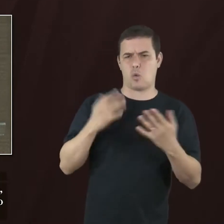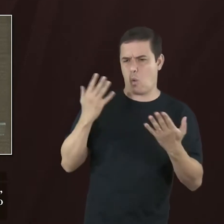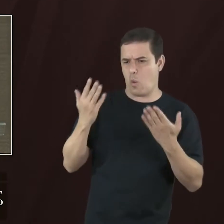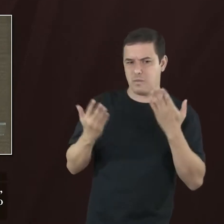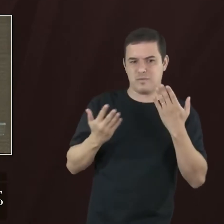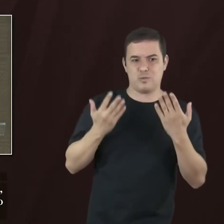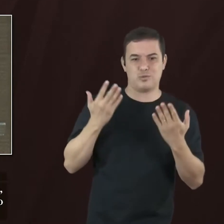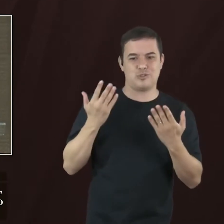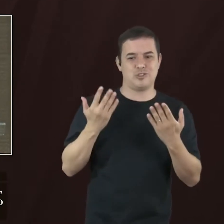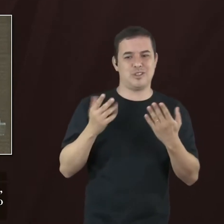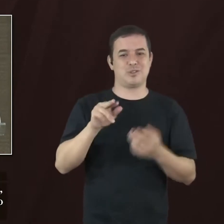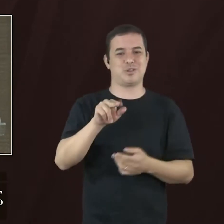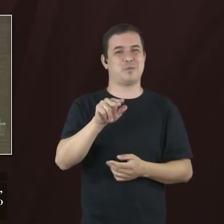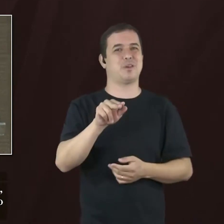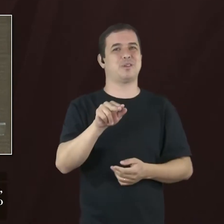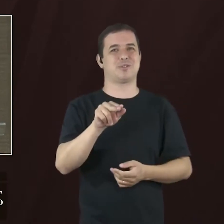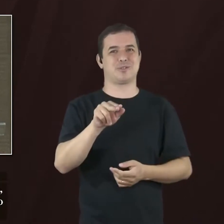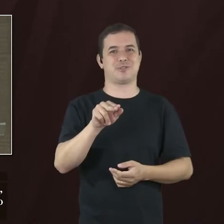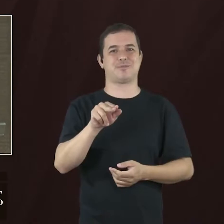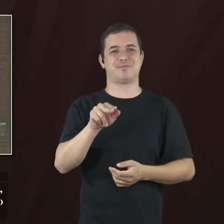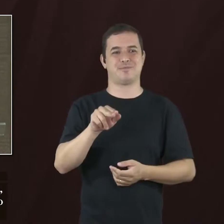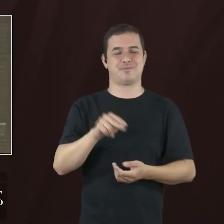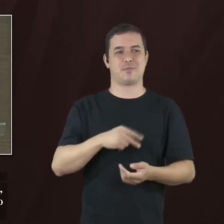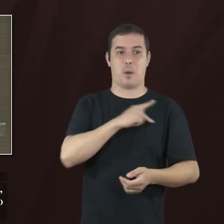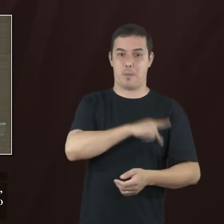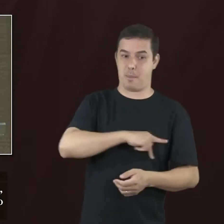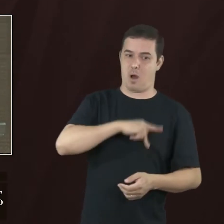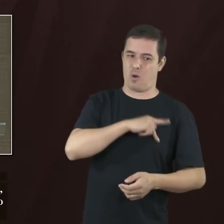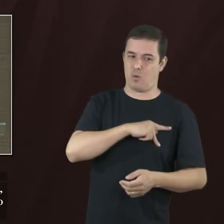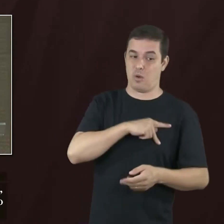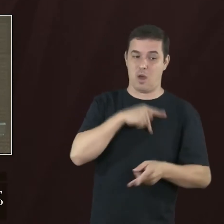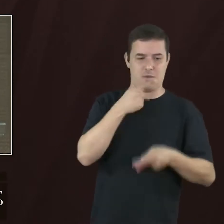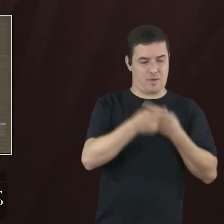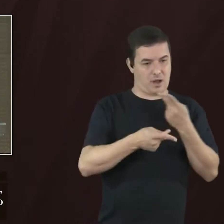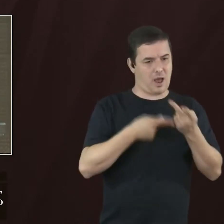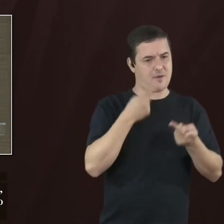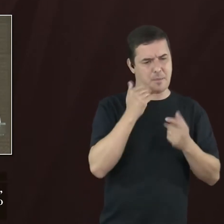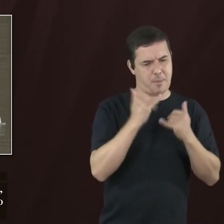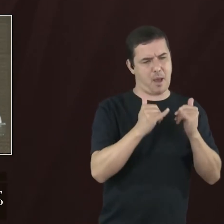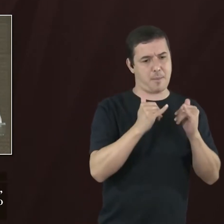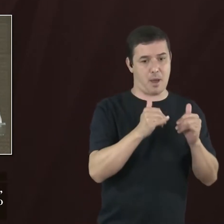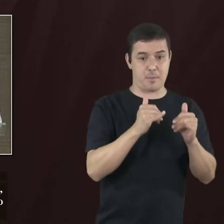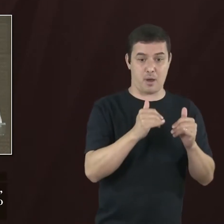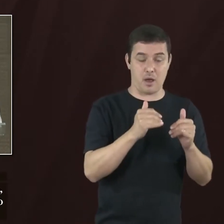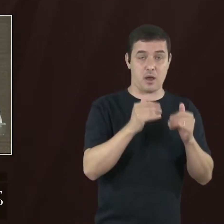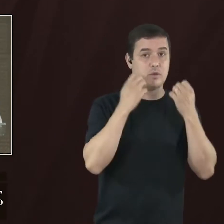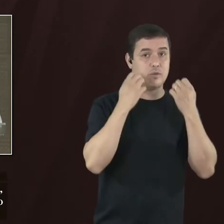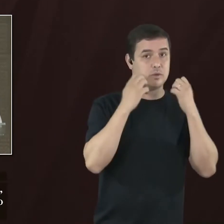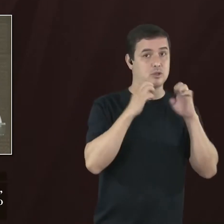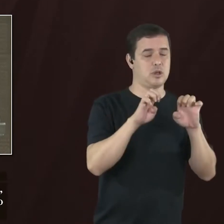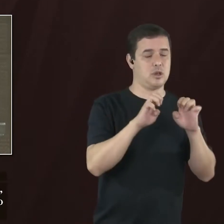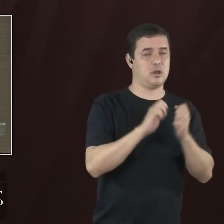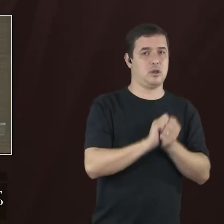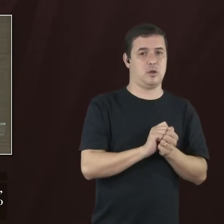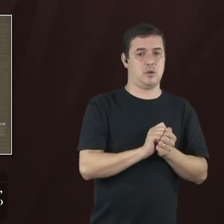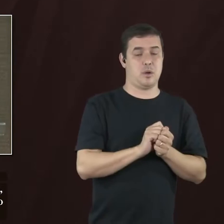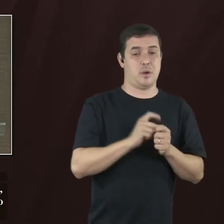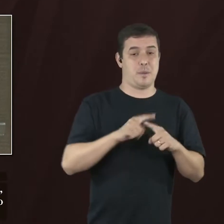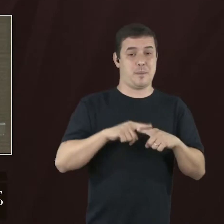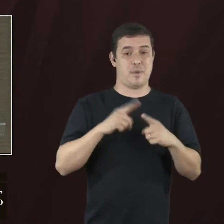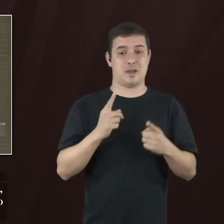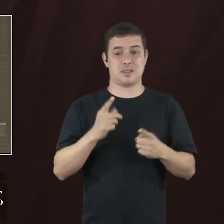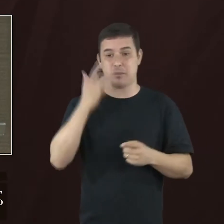favor deles. Quer dizer, tem muitos que pregam a palavra com bajulação,